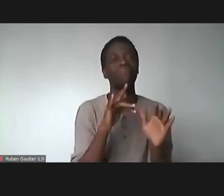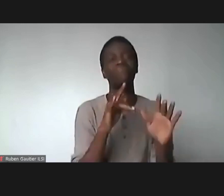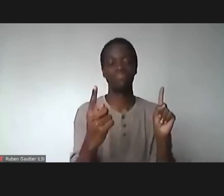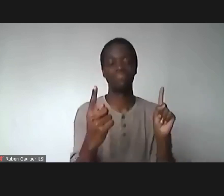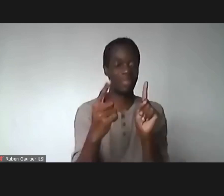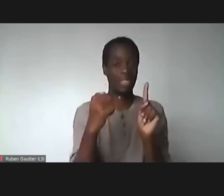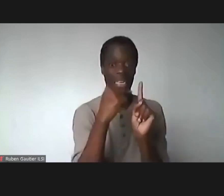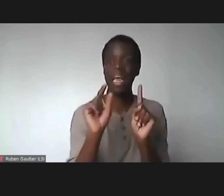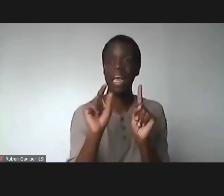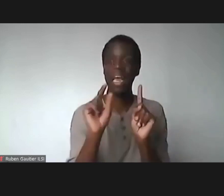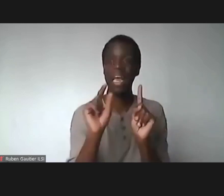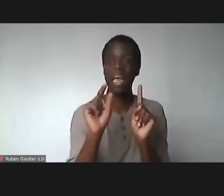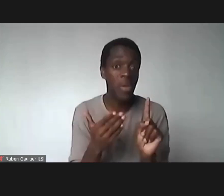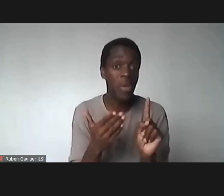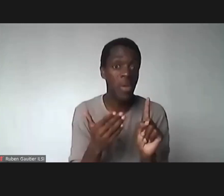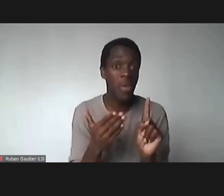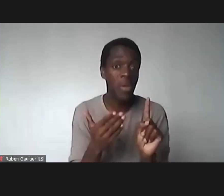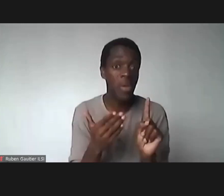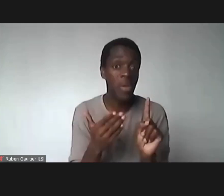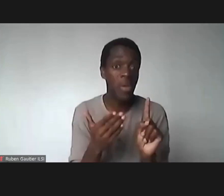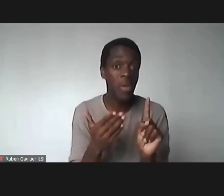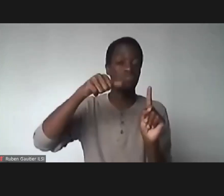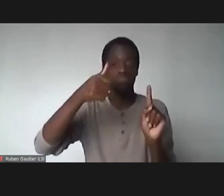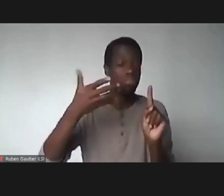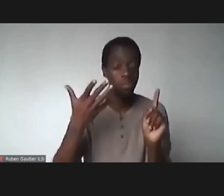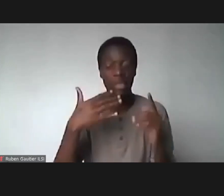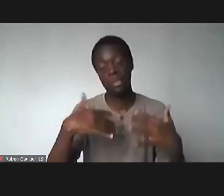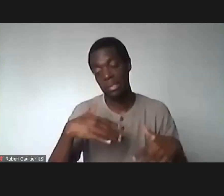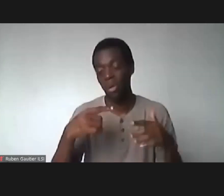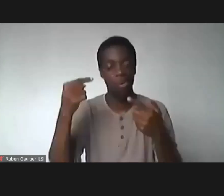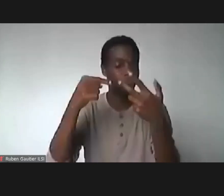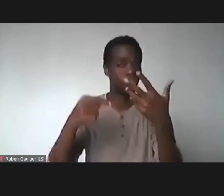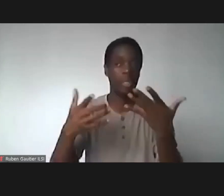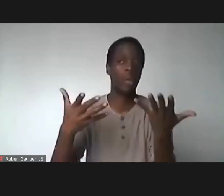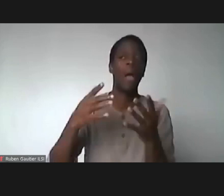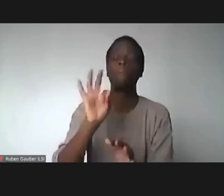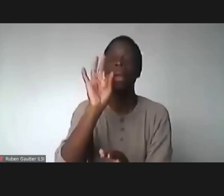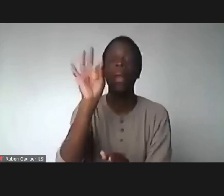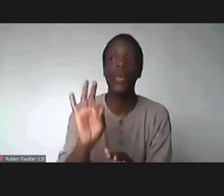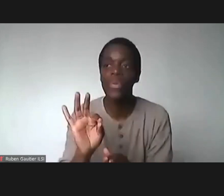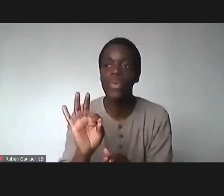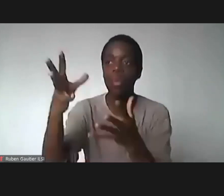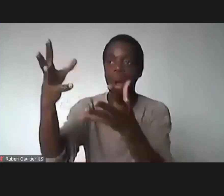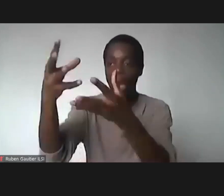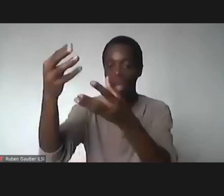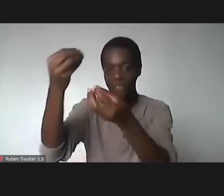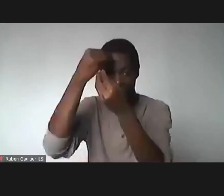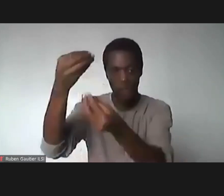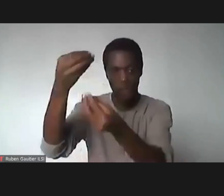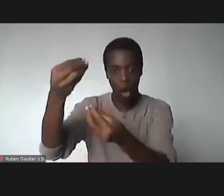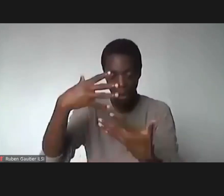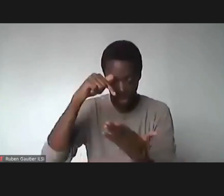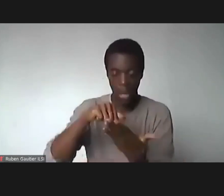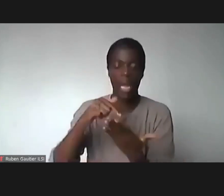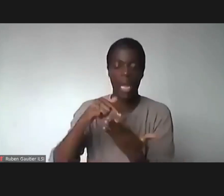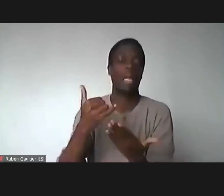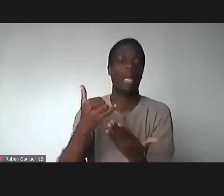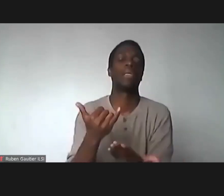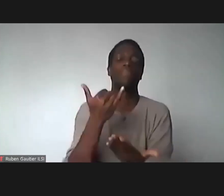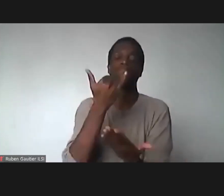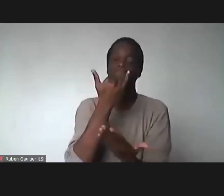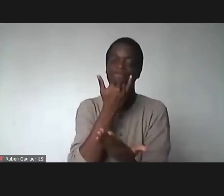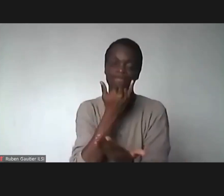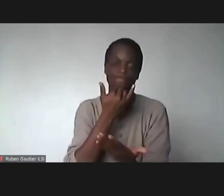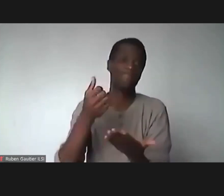puede identificar que hay personas que tienen algún tipo de deficiencia y que a partir de eso se podría hacer una encuesta especializada para ya